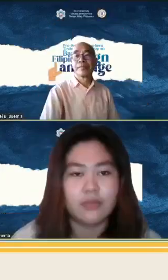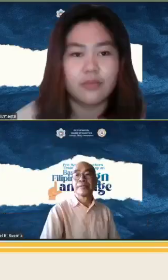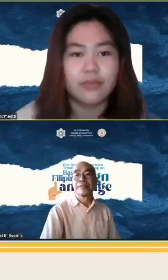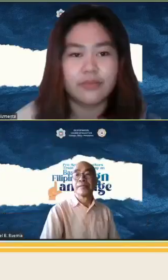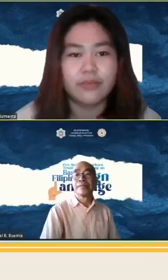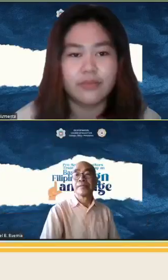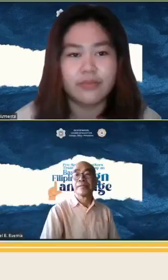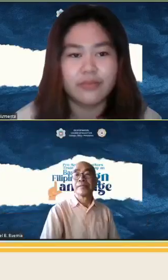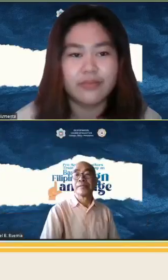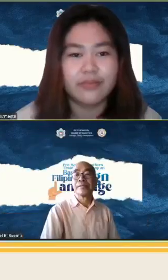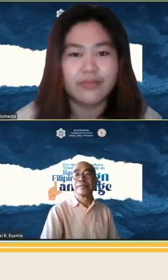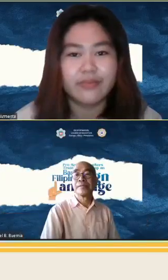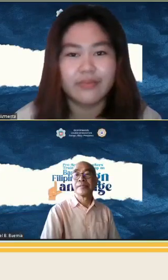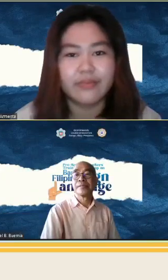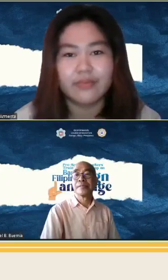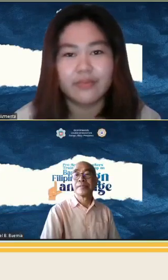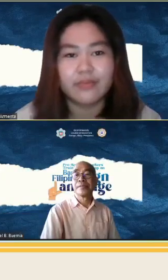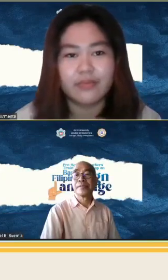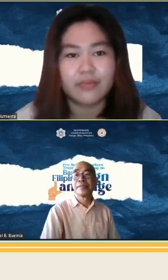So going further,